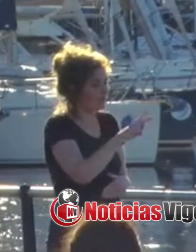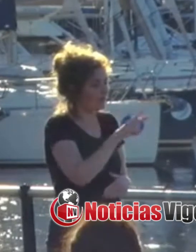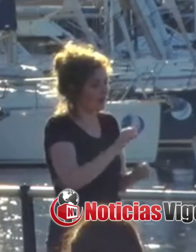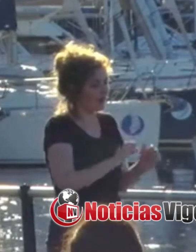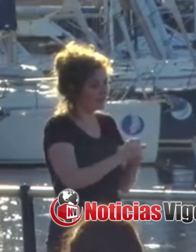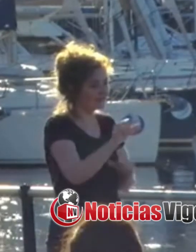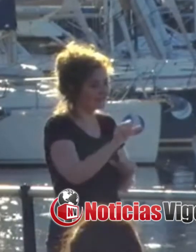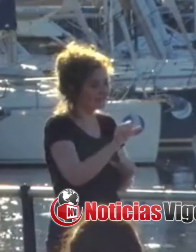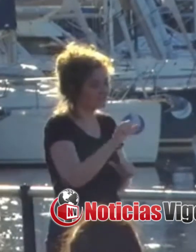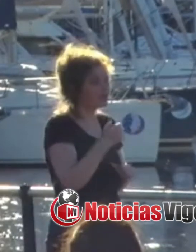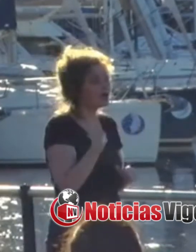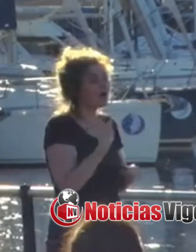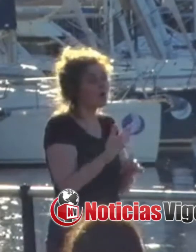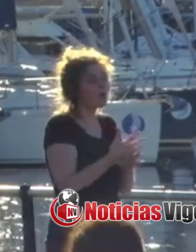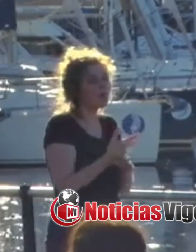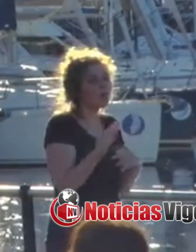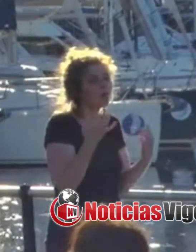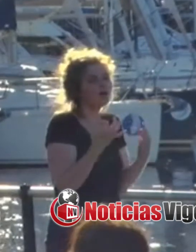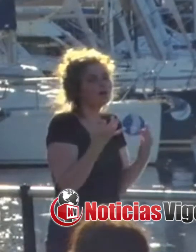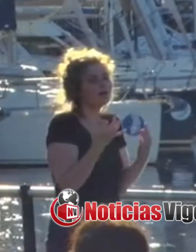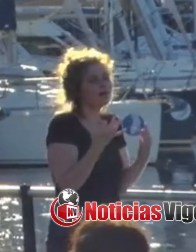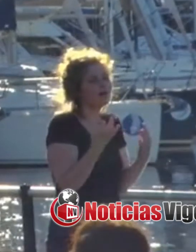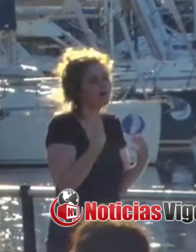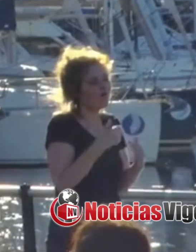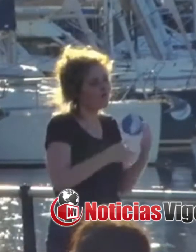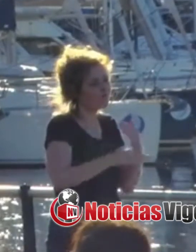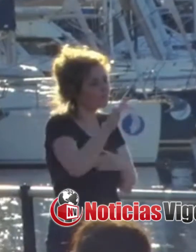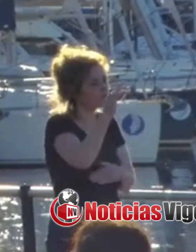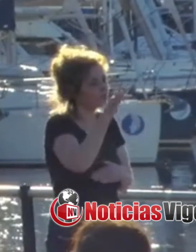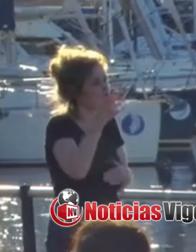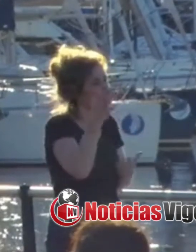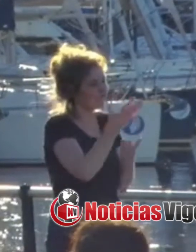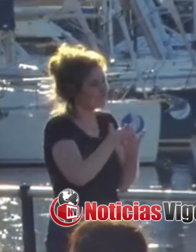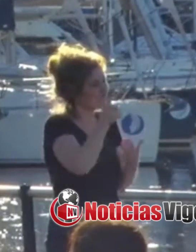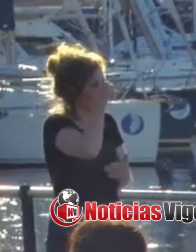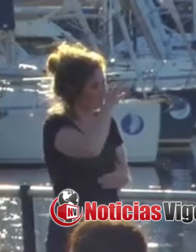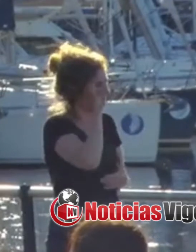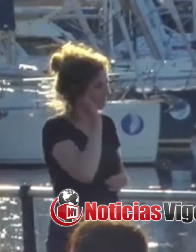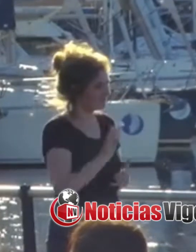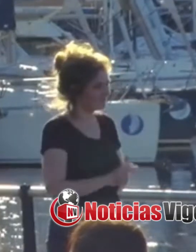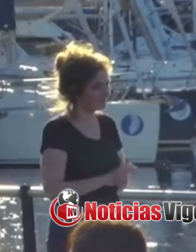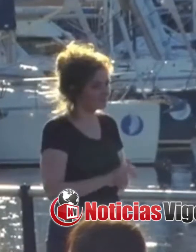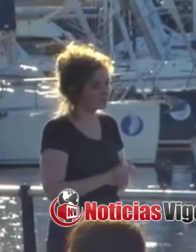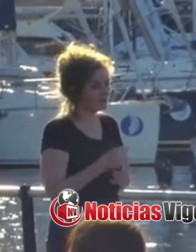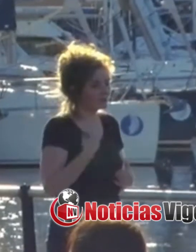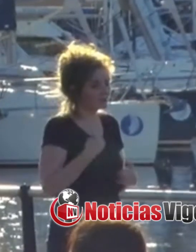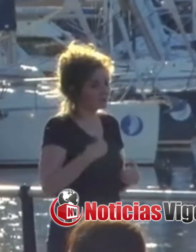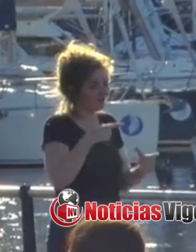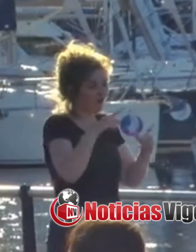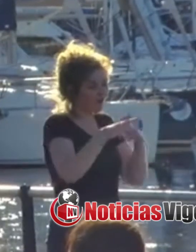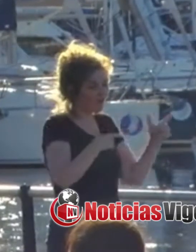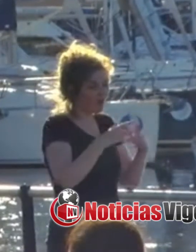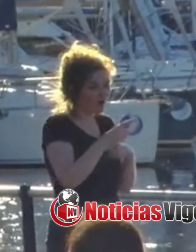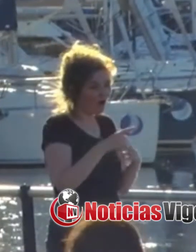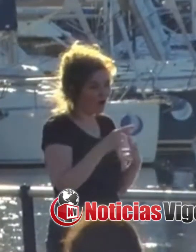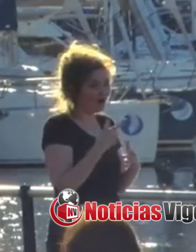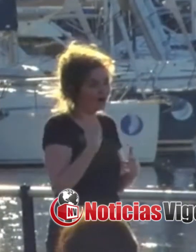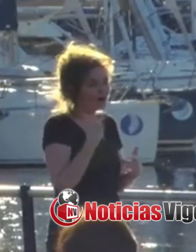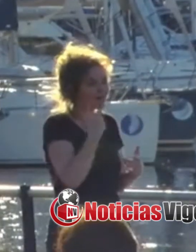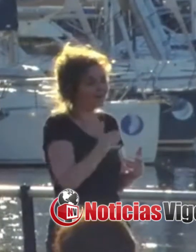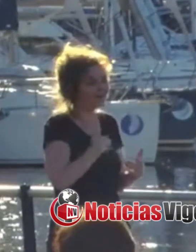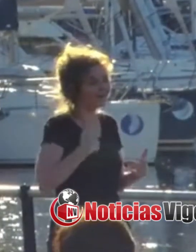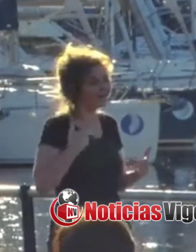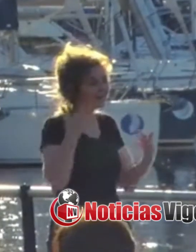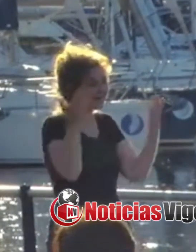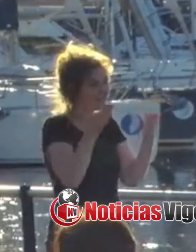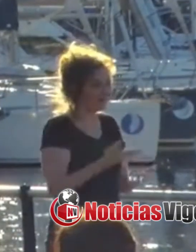13. Estámonos xogando o futuro de todas e todos nós. E desde o BNG queremos invitar